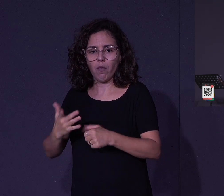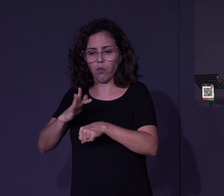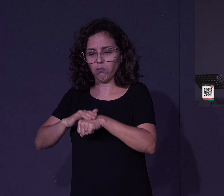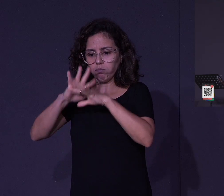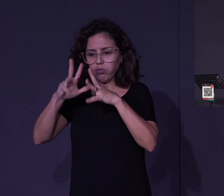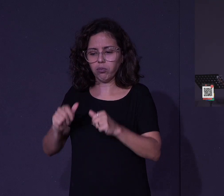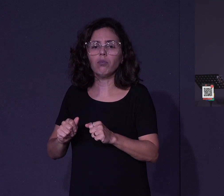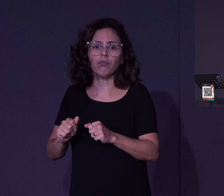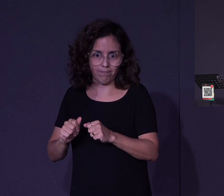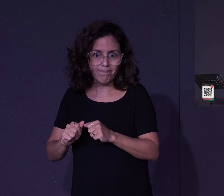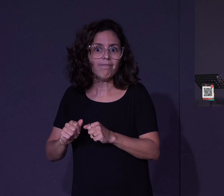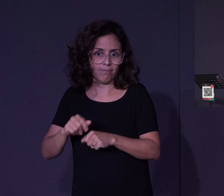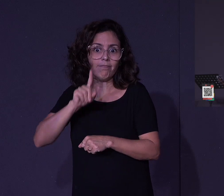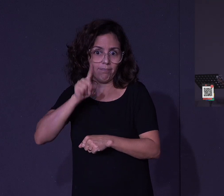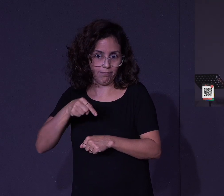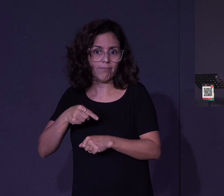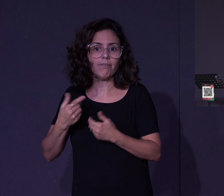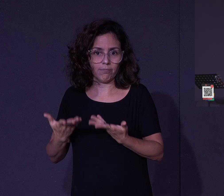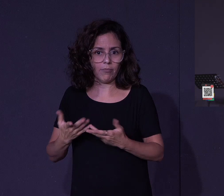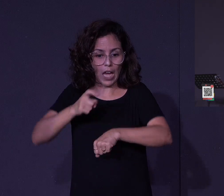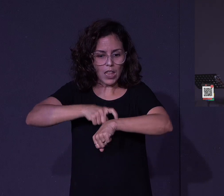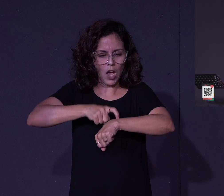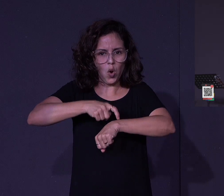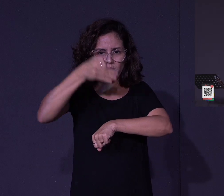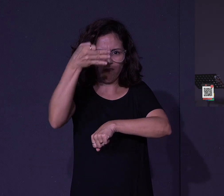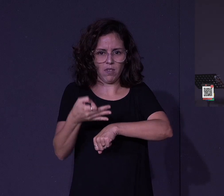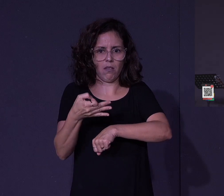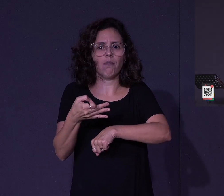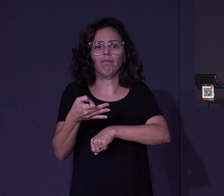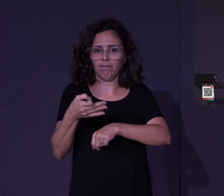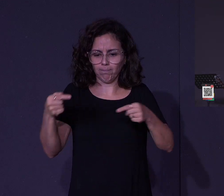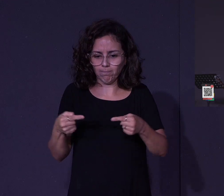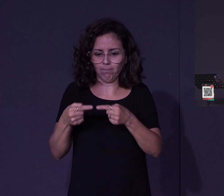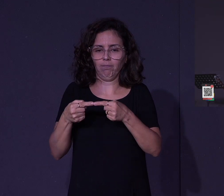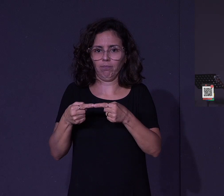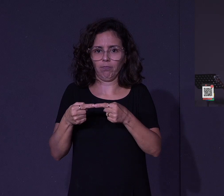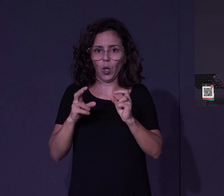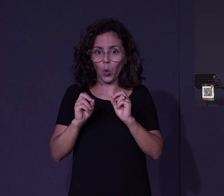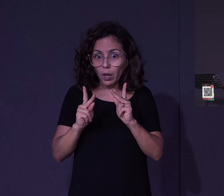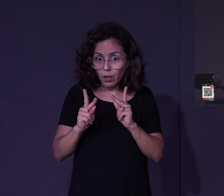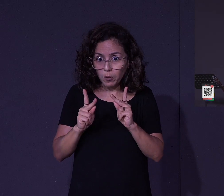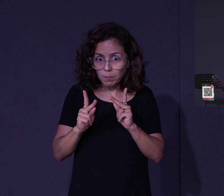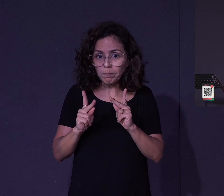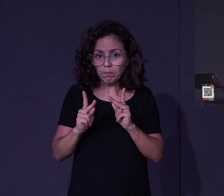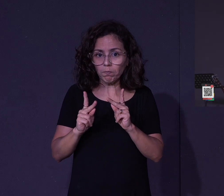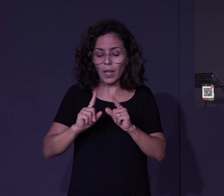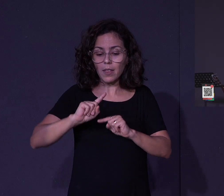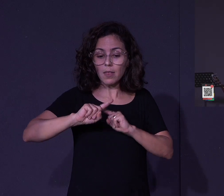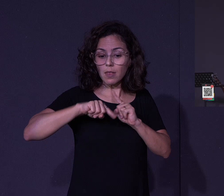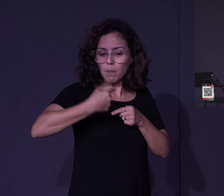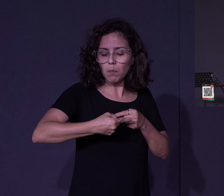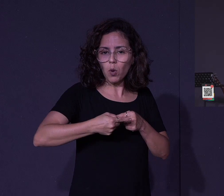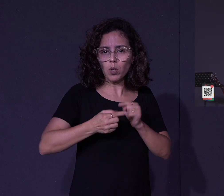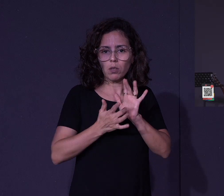com exatidão. Amém? Então nos diz o verso 11 que logo depois Jesus se